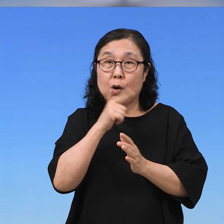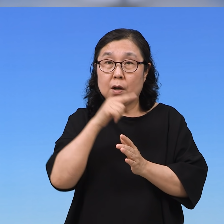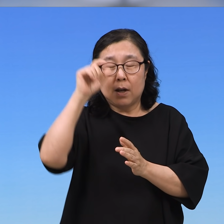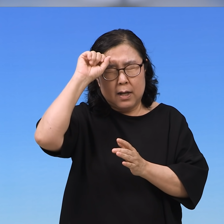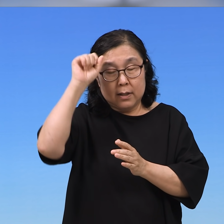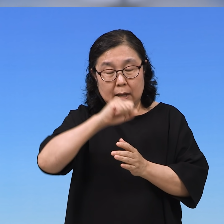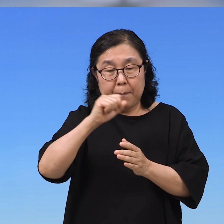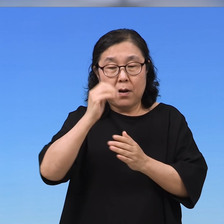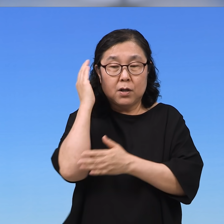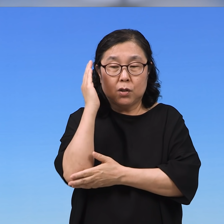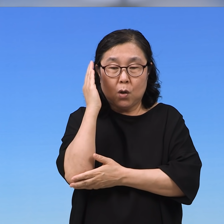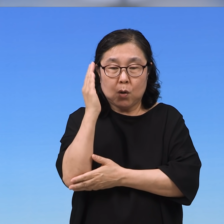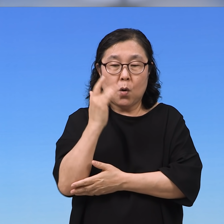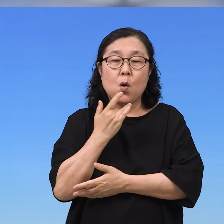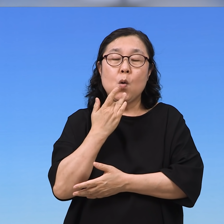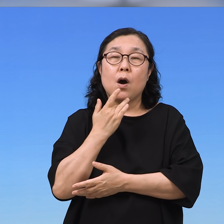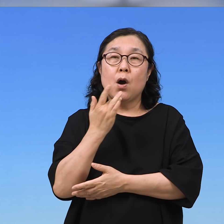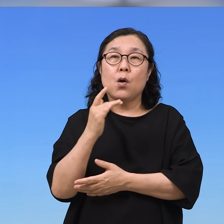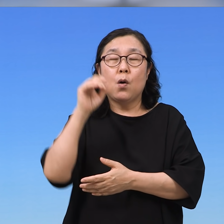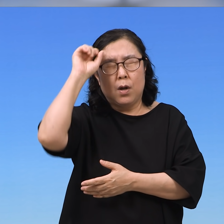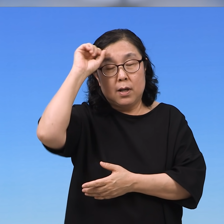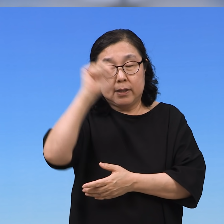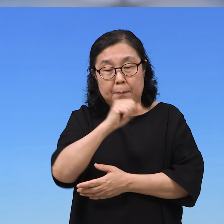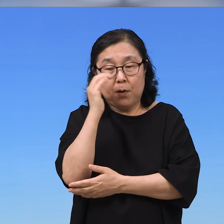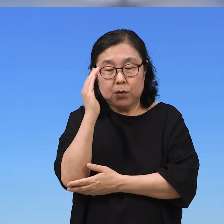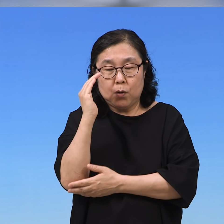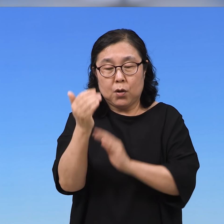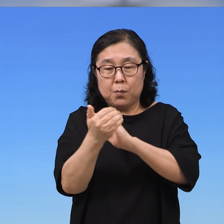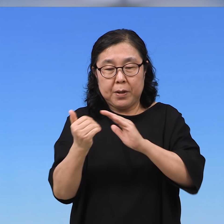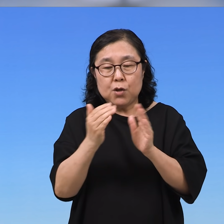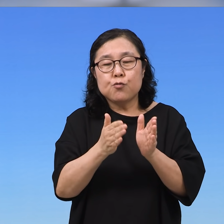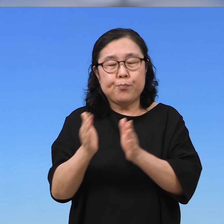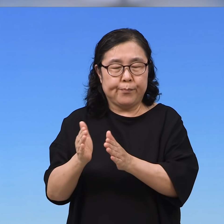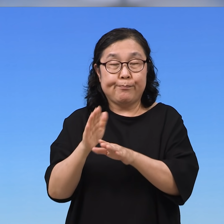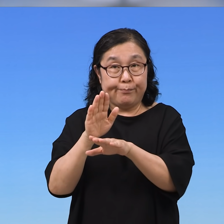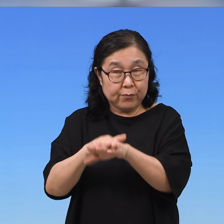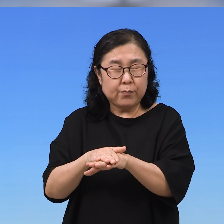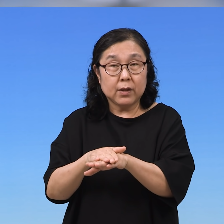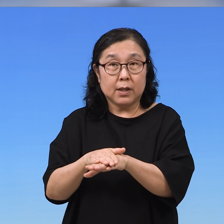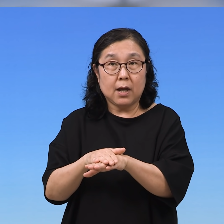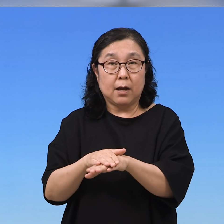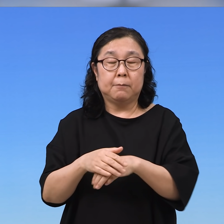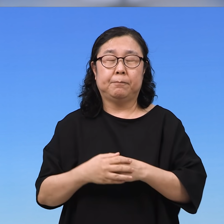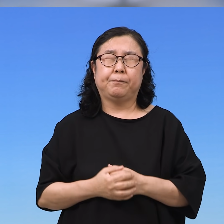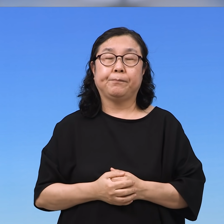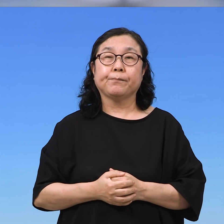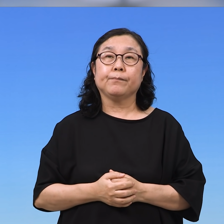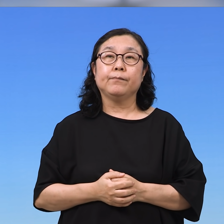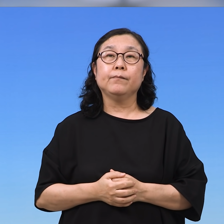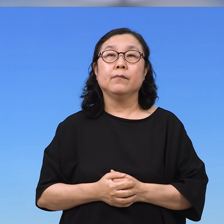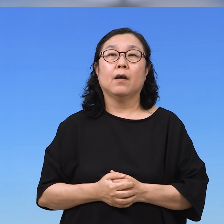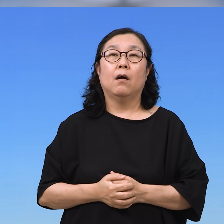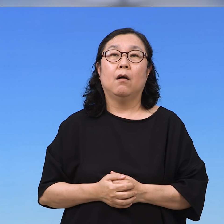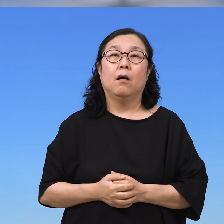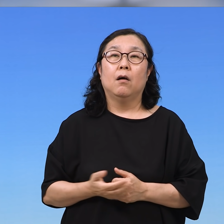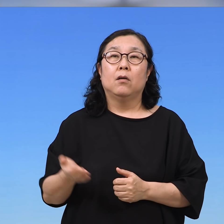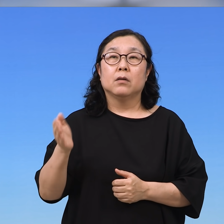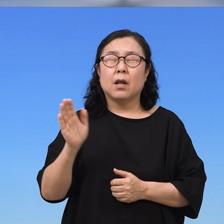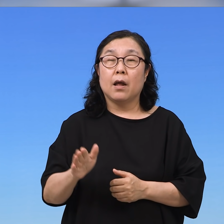그 월요일 새벽 설교하고 화요일 새벽 설교는 미리 준비를 해둬요. 그래야 이게 차질이 안